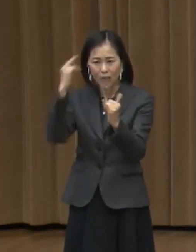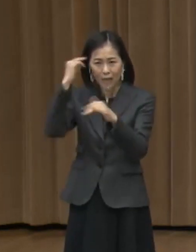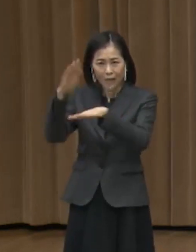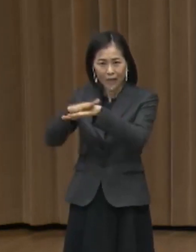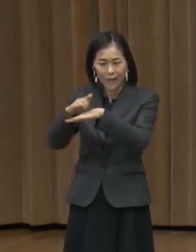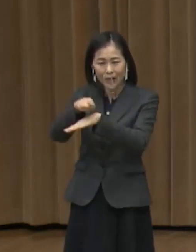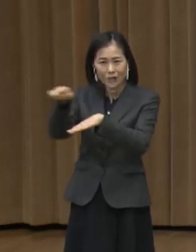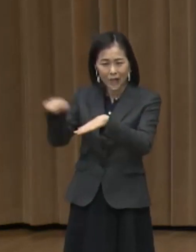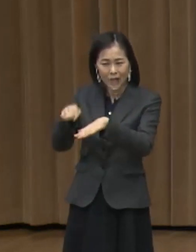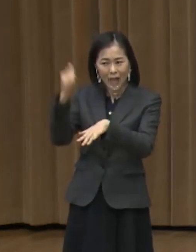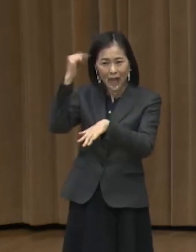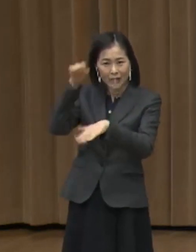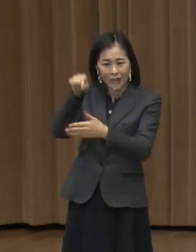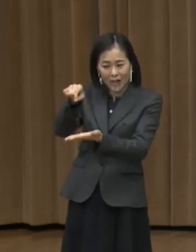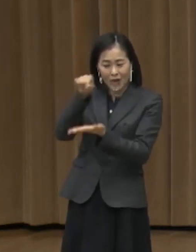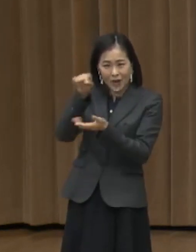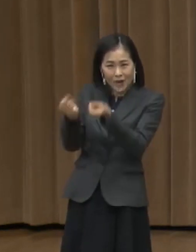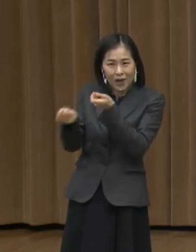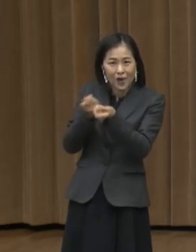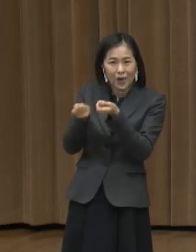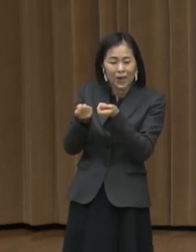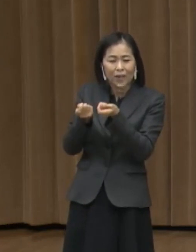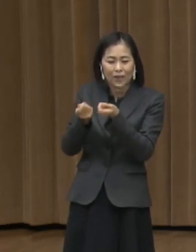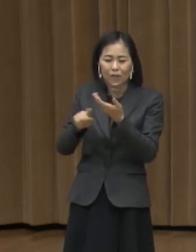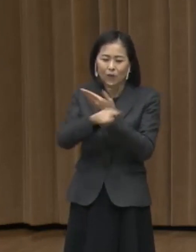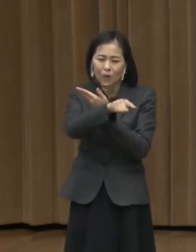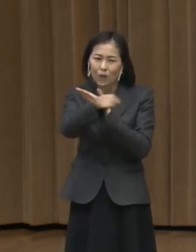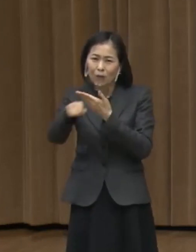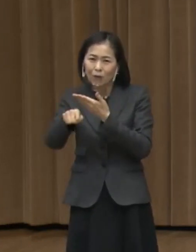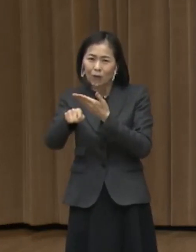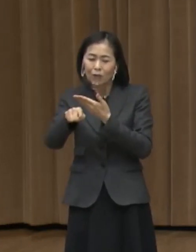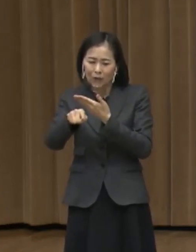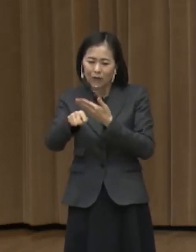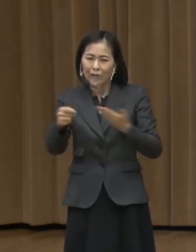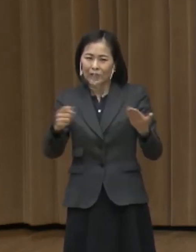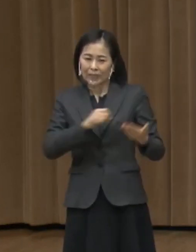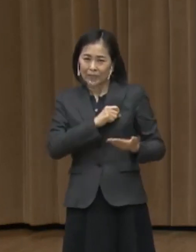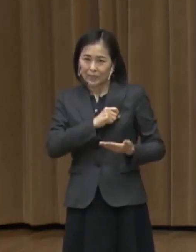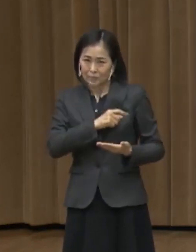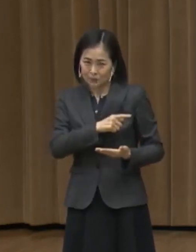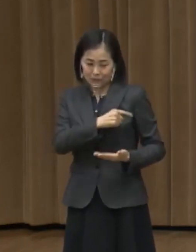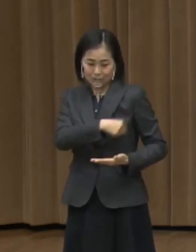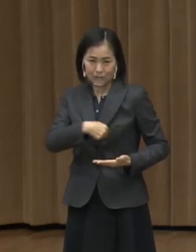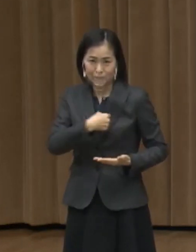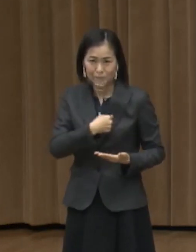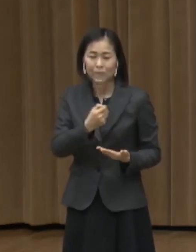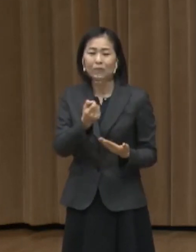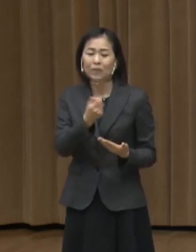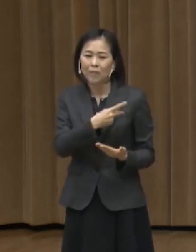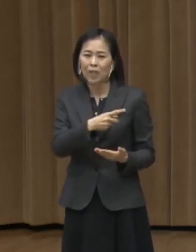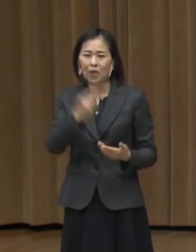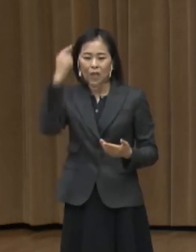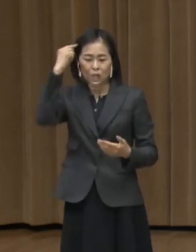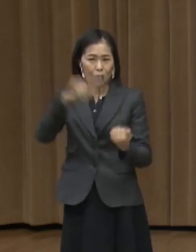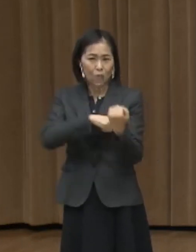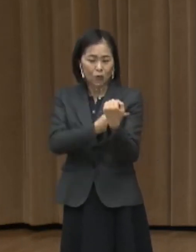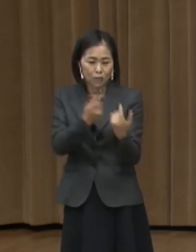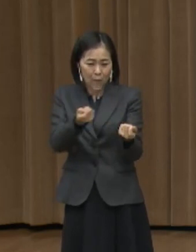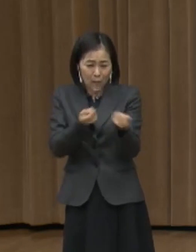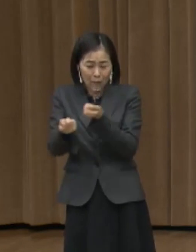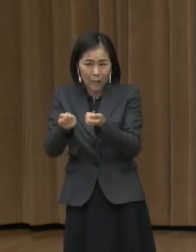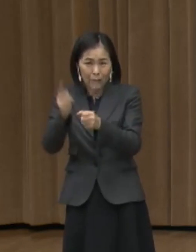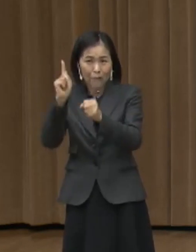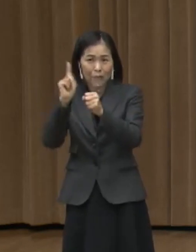アを引き出すなど、個々の職員の意欲、能力を高め、県庁一丸となって業務を遂行するため